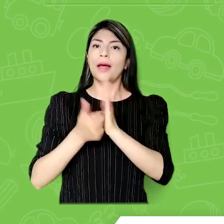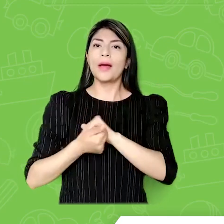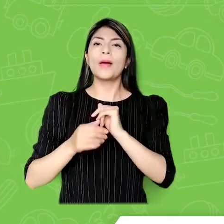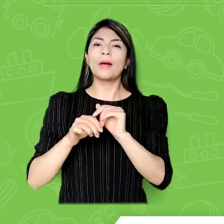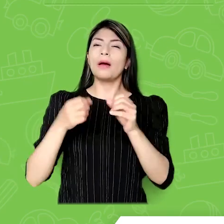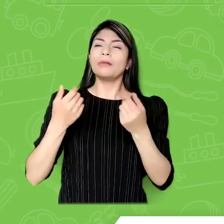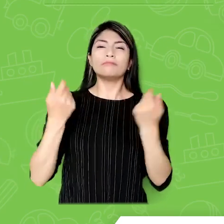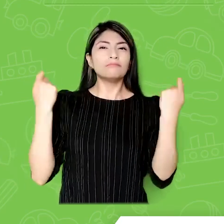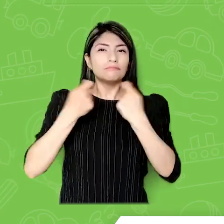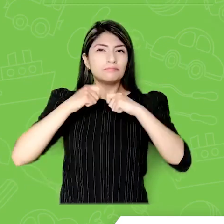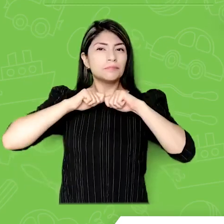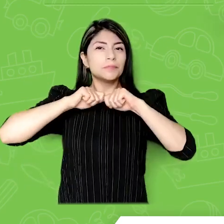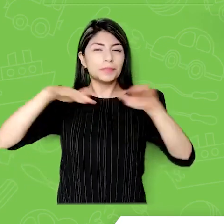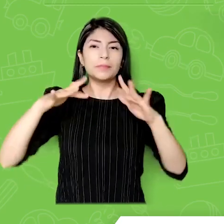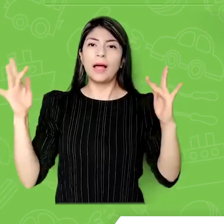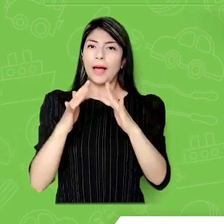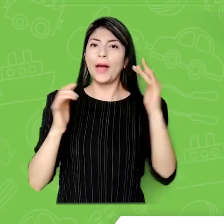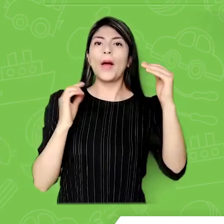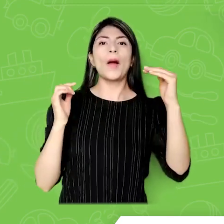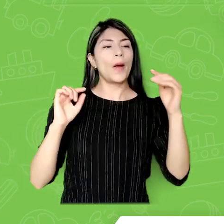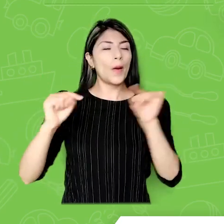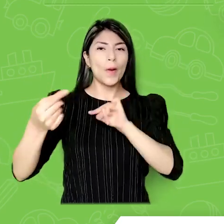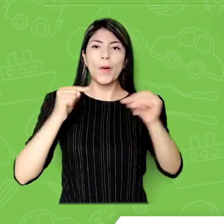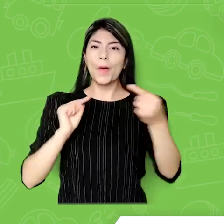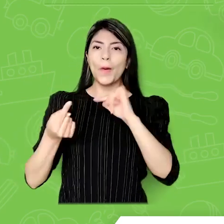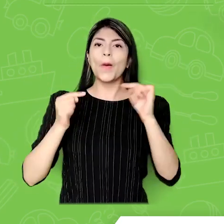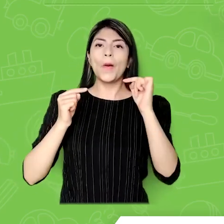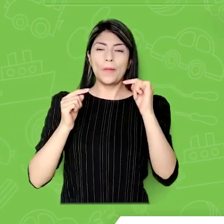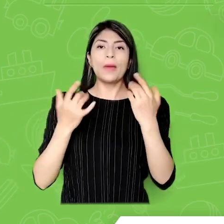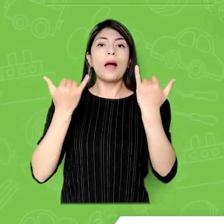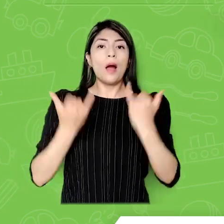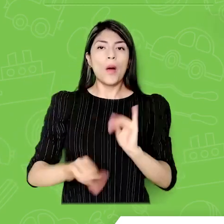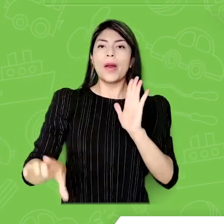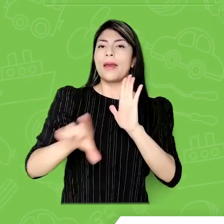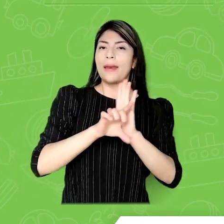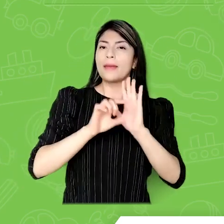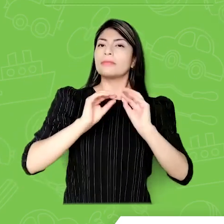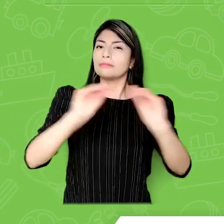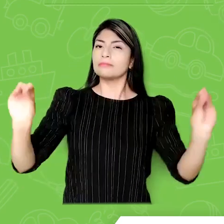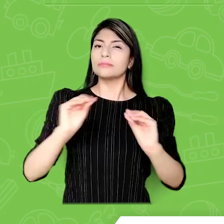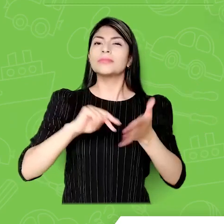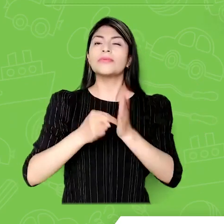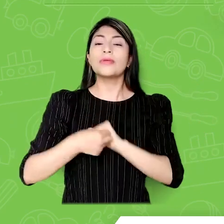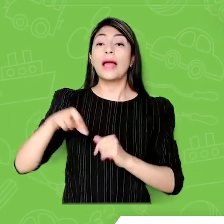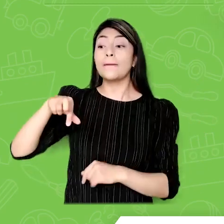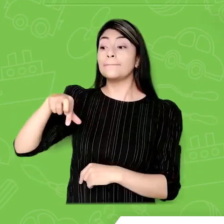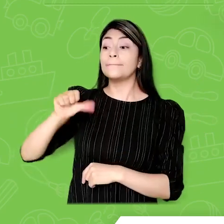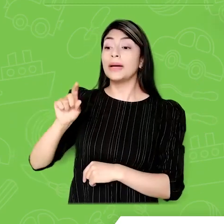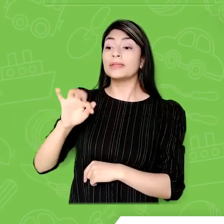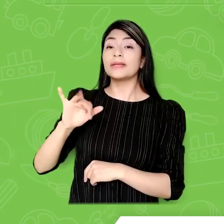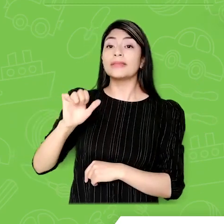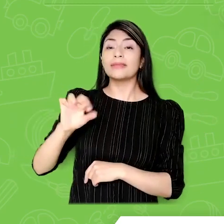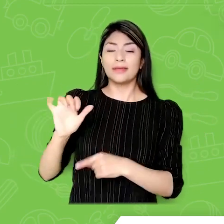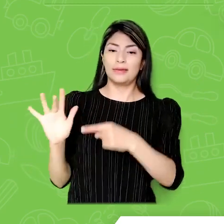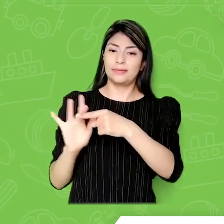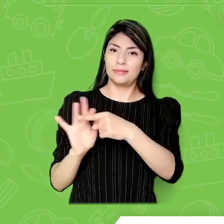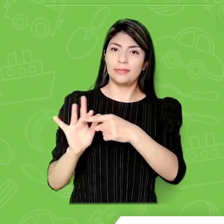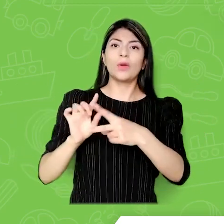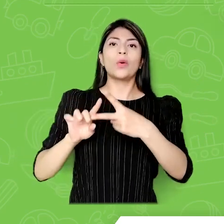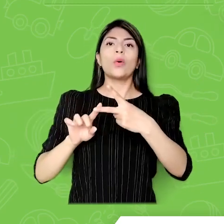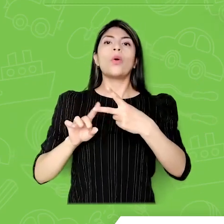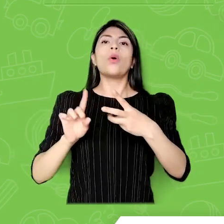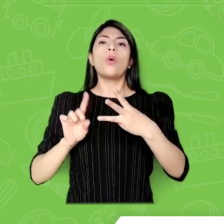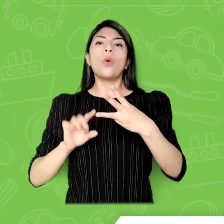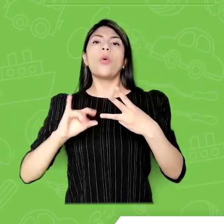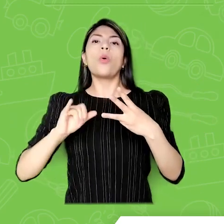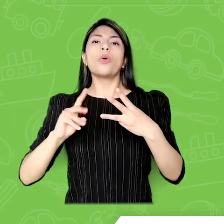competencia, SIC, a partir de la presente ley, las pasantías, prácticas, judicaturas, servicio en los